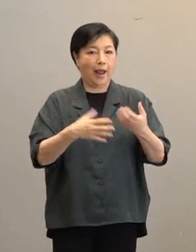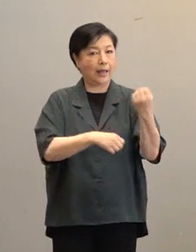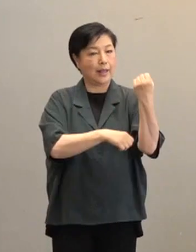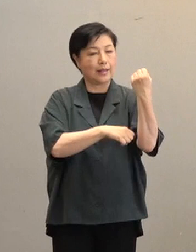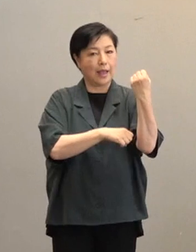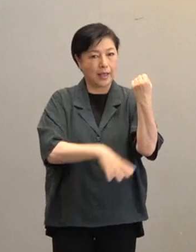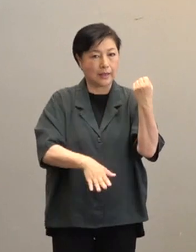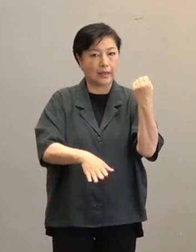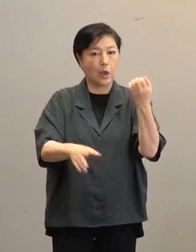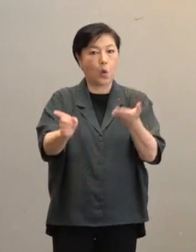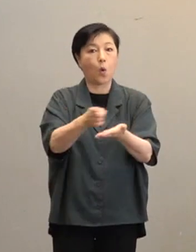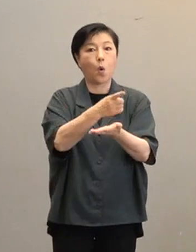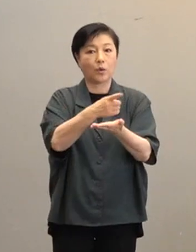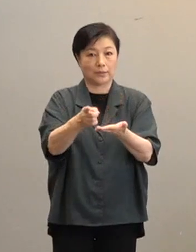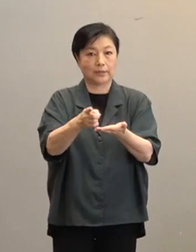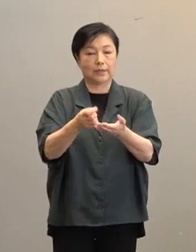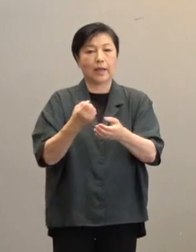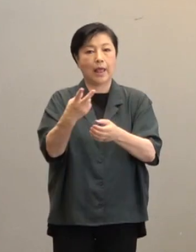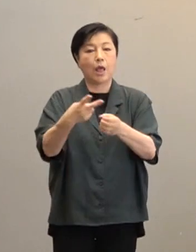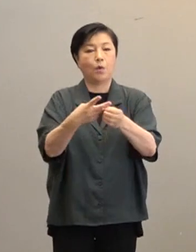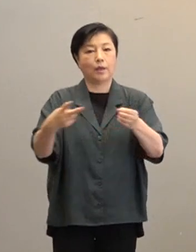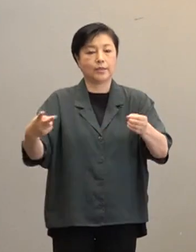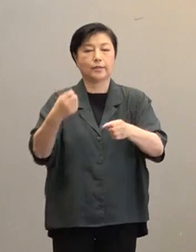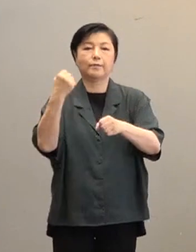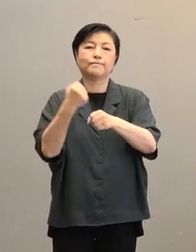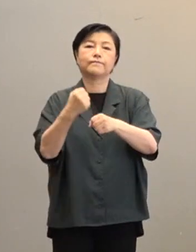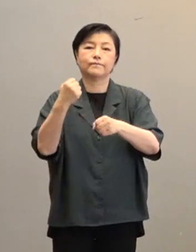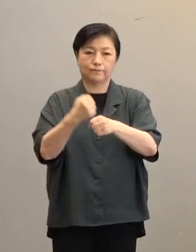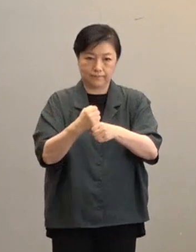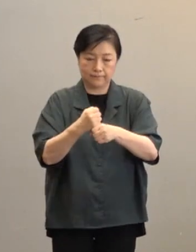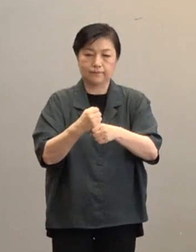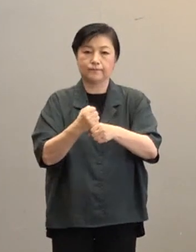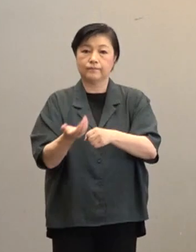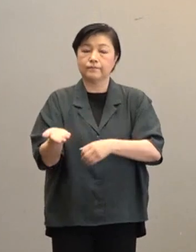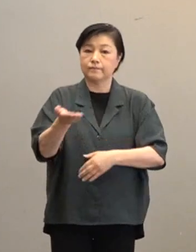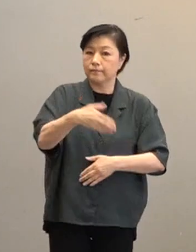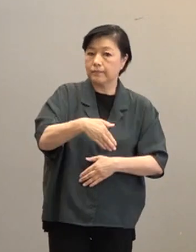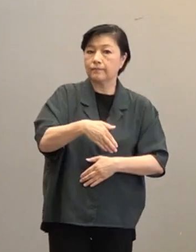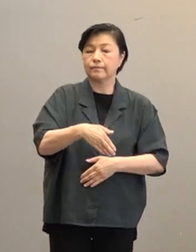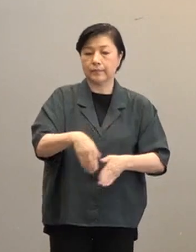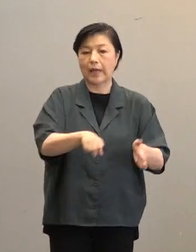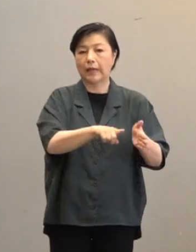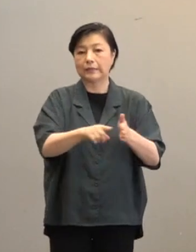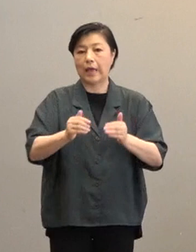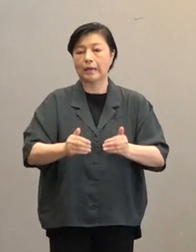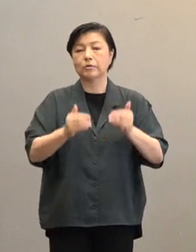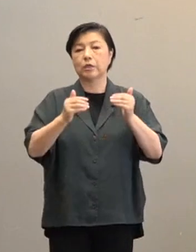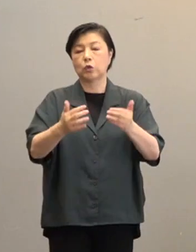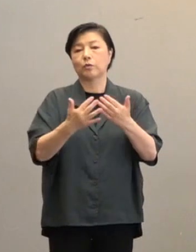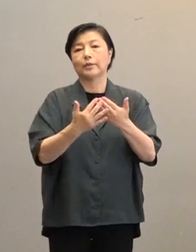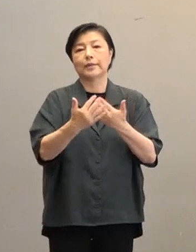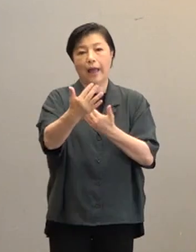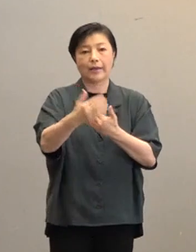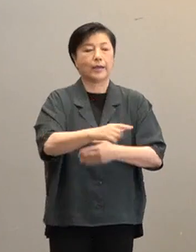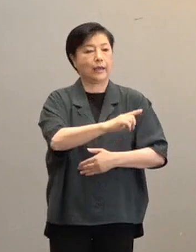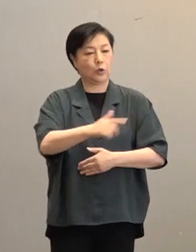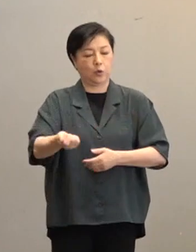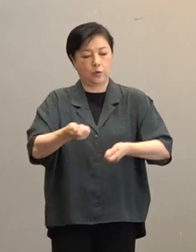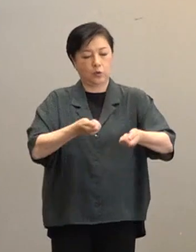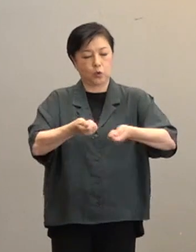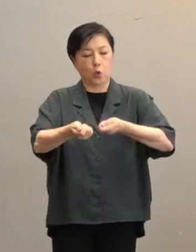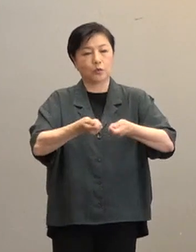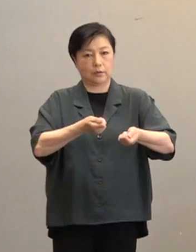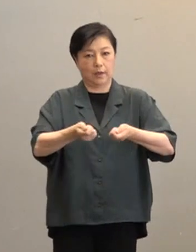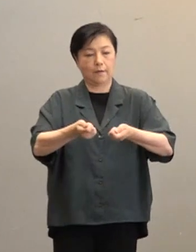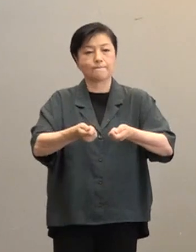が令和2年に、策定をされて、そして、整備促進大会であったり幾多の調整を経てです